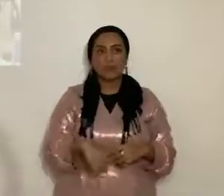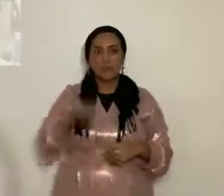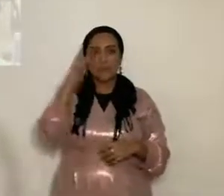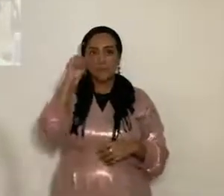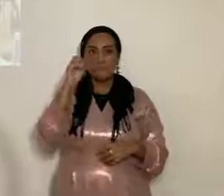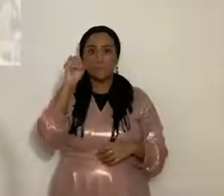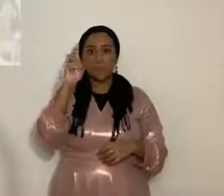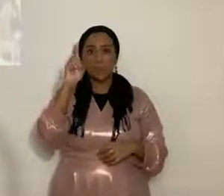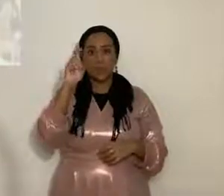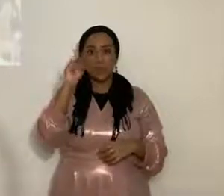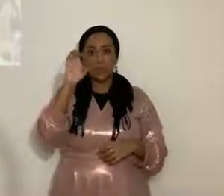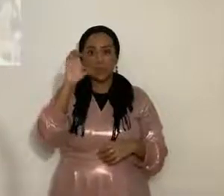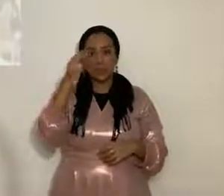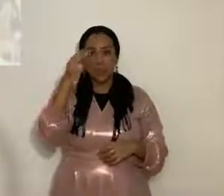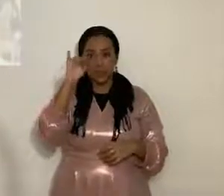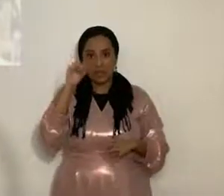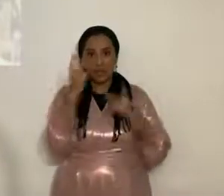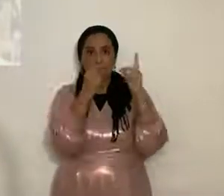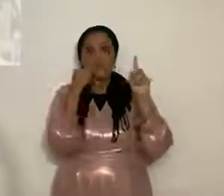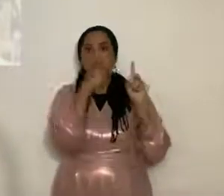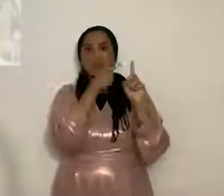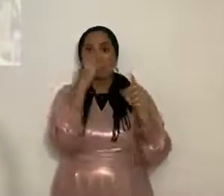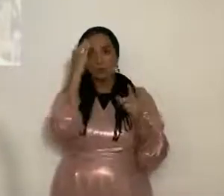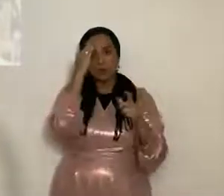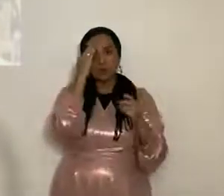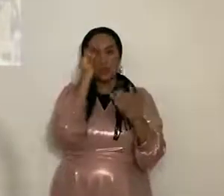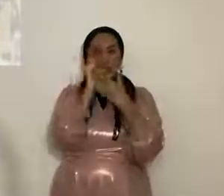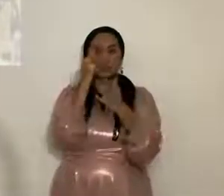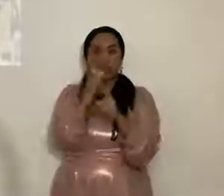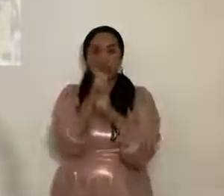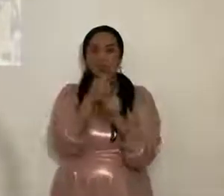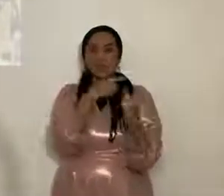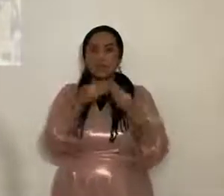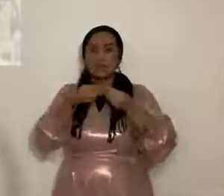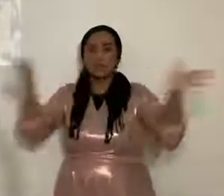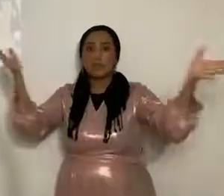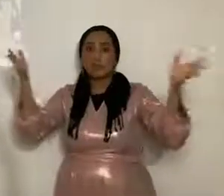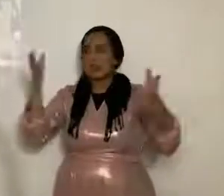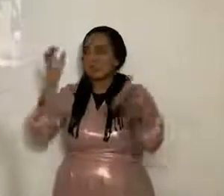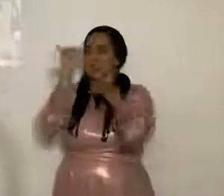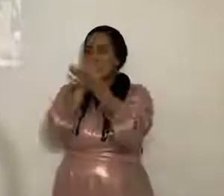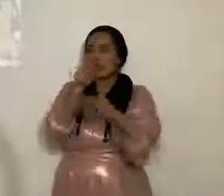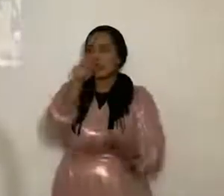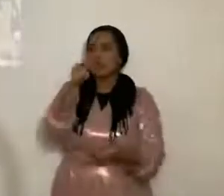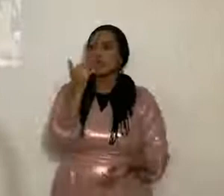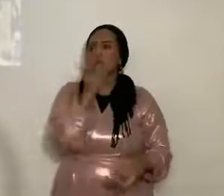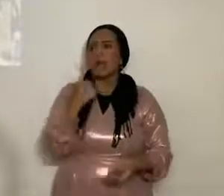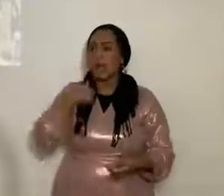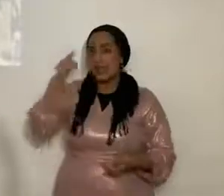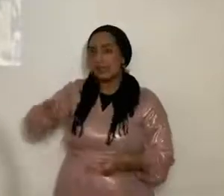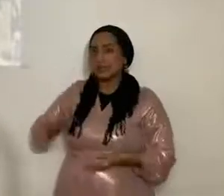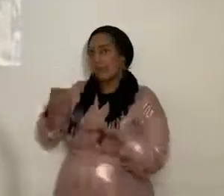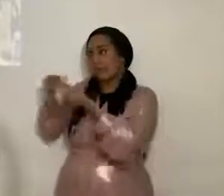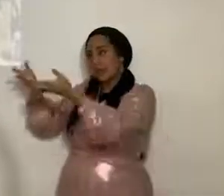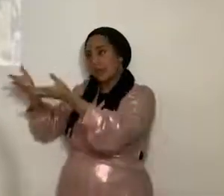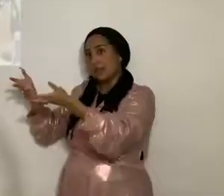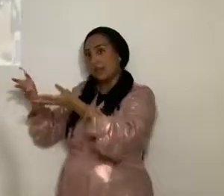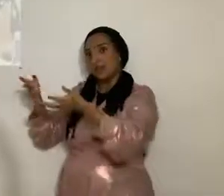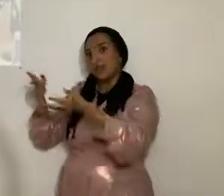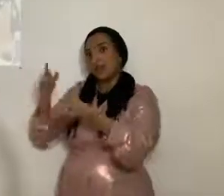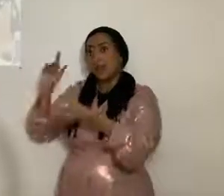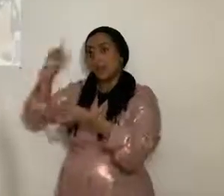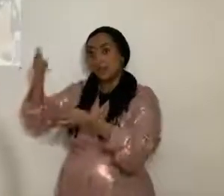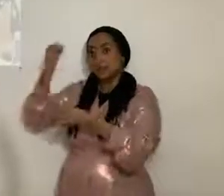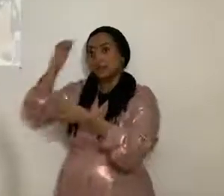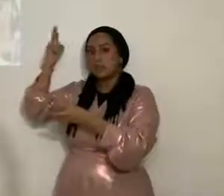Mardoqueo actuó porque era lo correcto. Él denunció: eso está mal, lo denunció, y su consecuencia